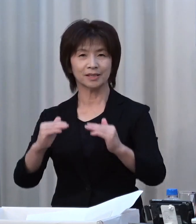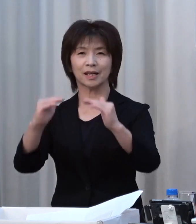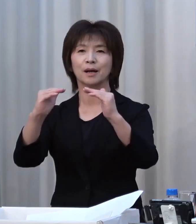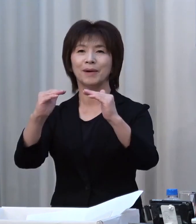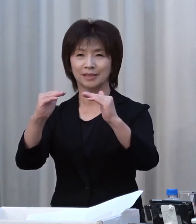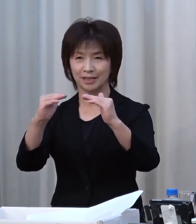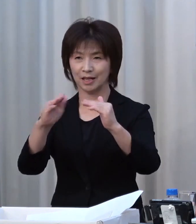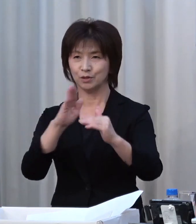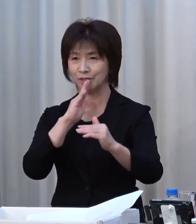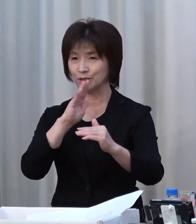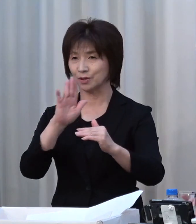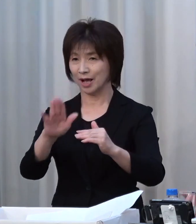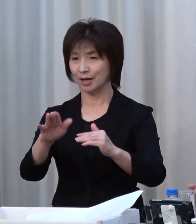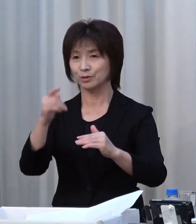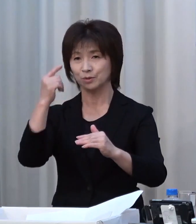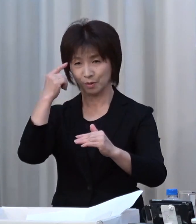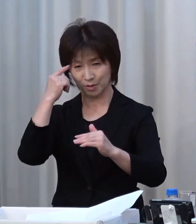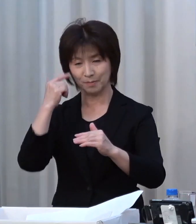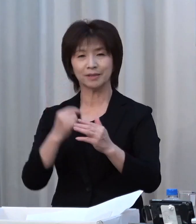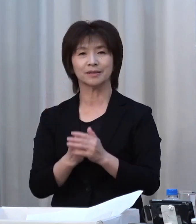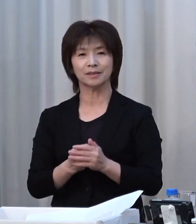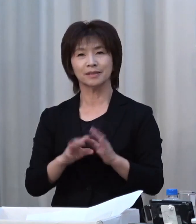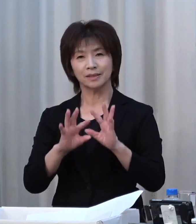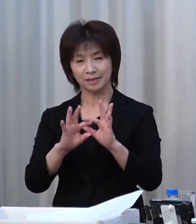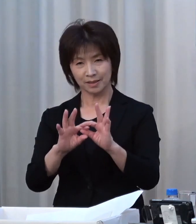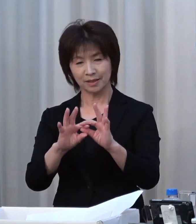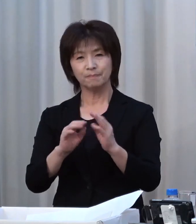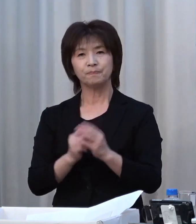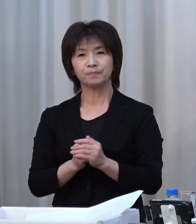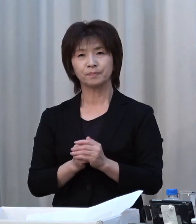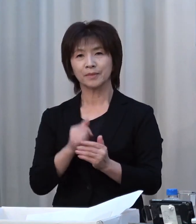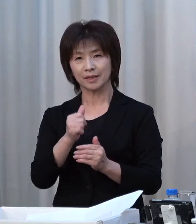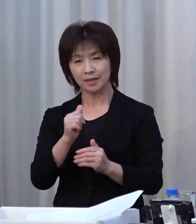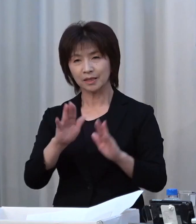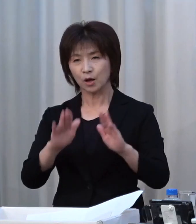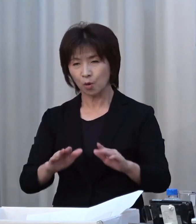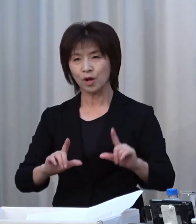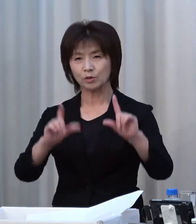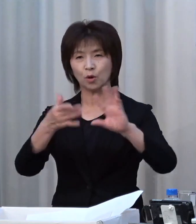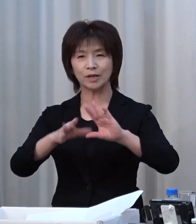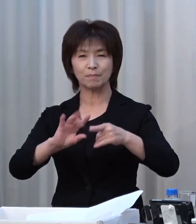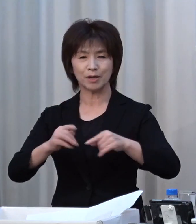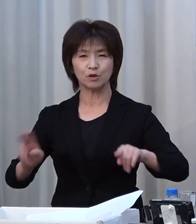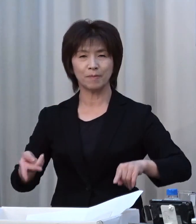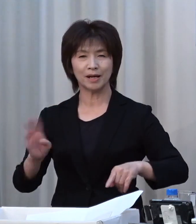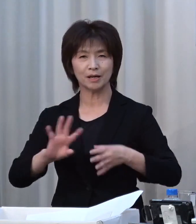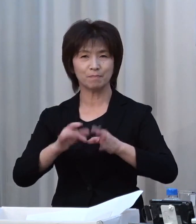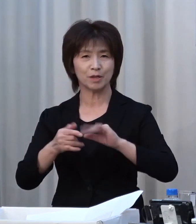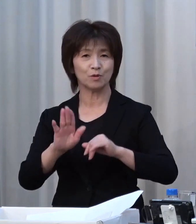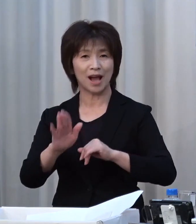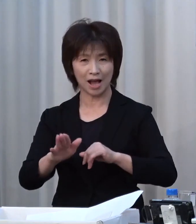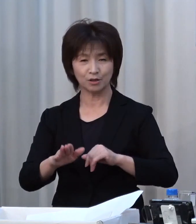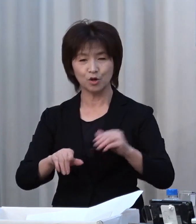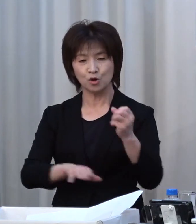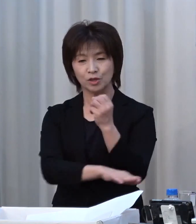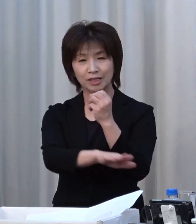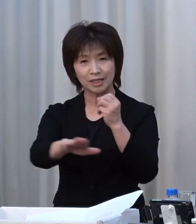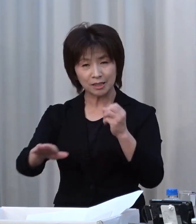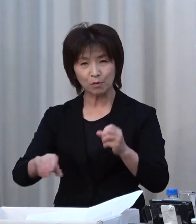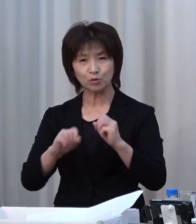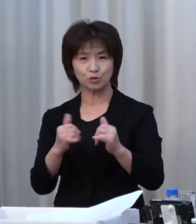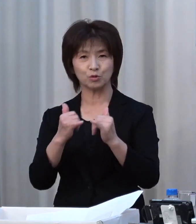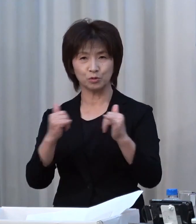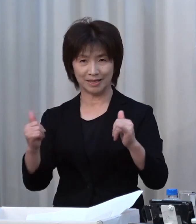事実かなと私は思ってますね。まあ、ですから、ただ今回オリパラありますんでね、地元の住民の皆さん、それから企